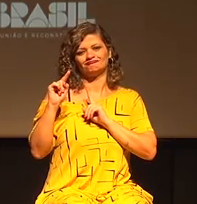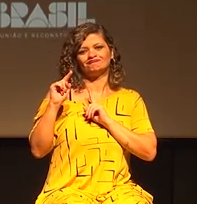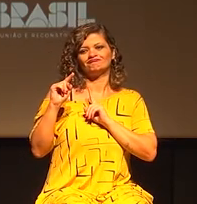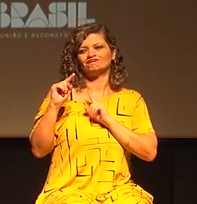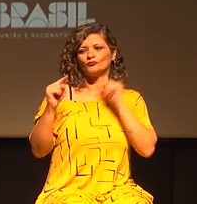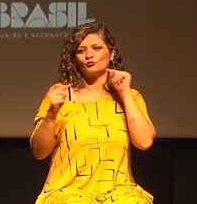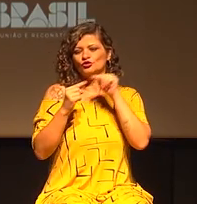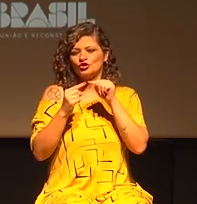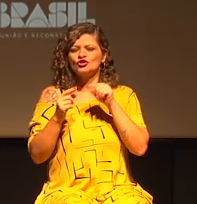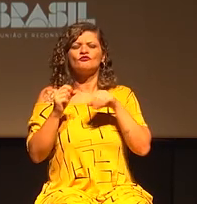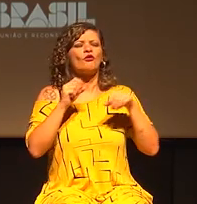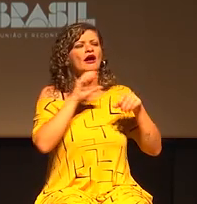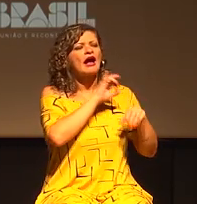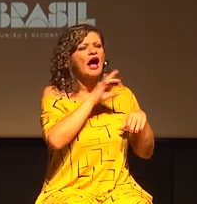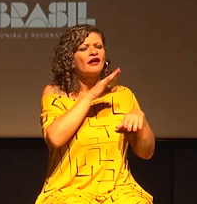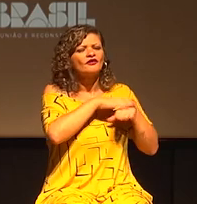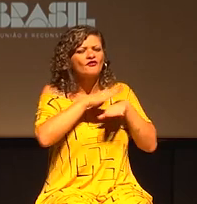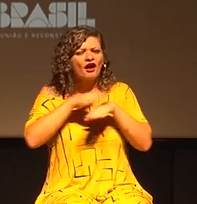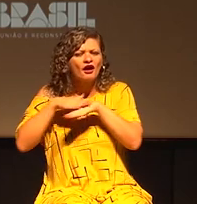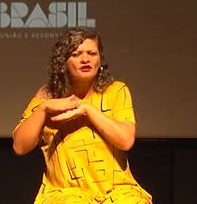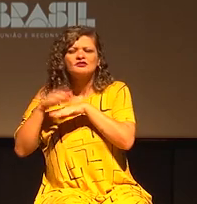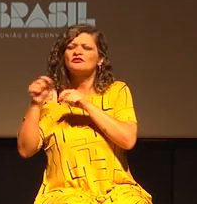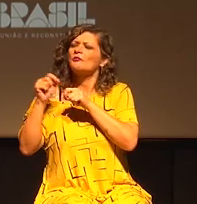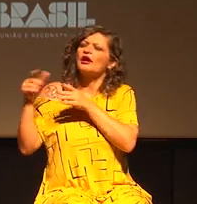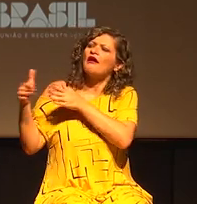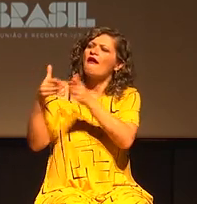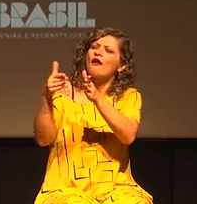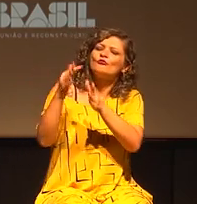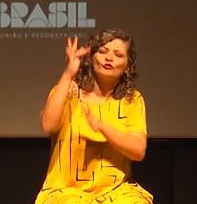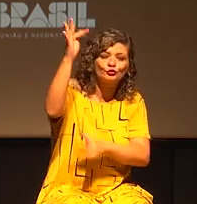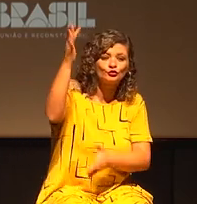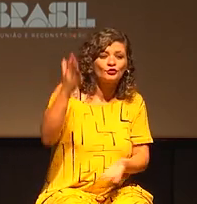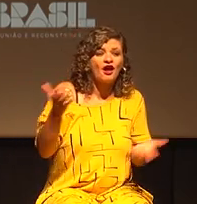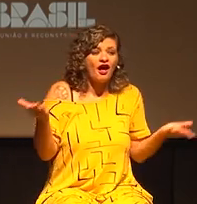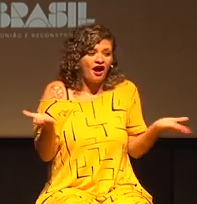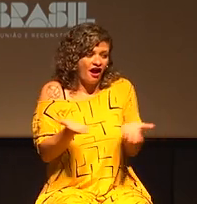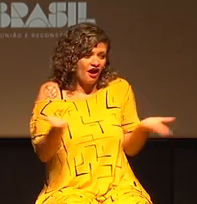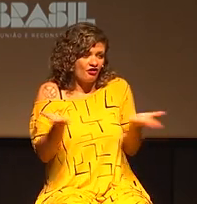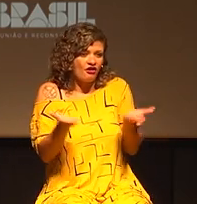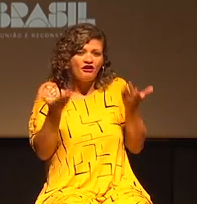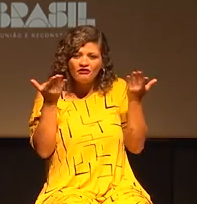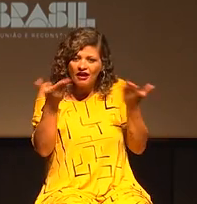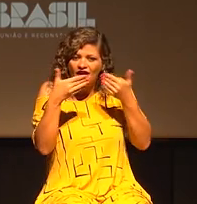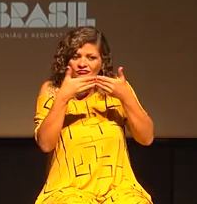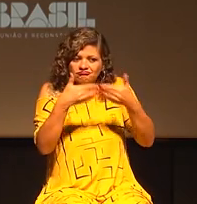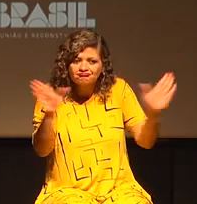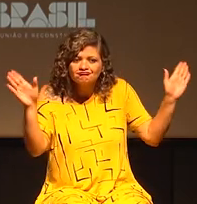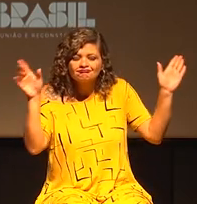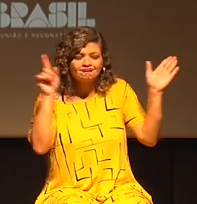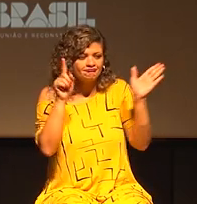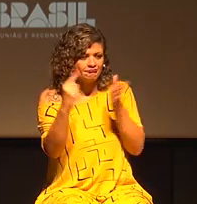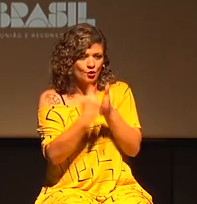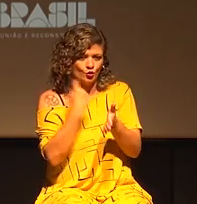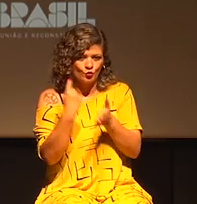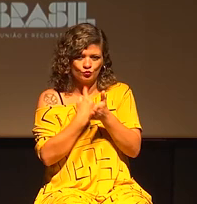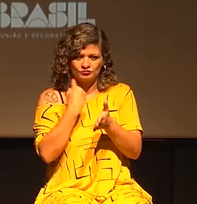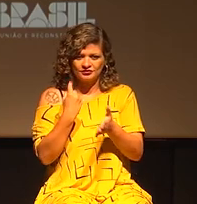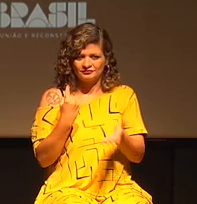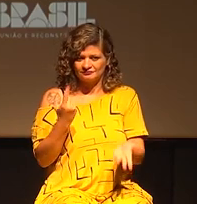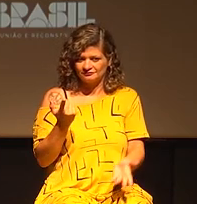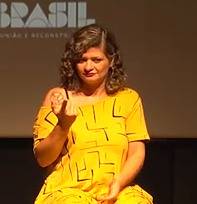pouco do que tá fazendo e qual o caminho que para onde a gente tá indo né e agora eu queria abrir aqui paraa pergunta né a gente tem